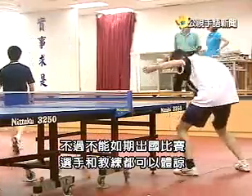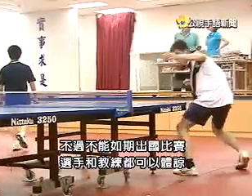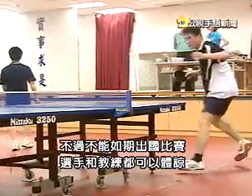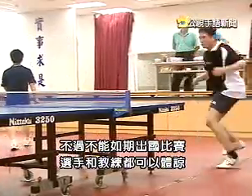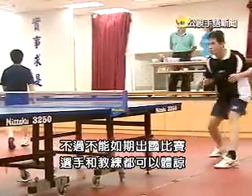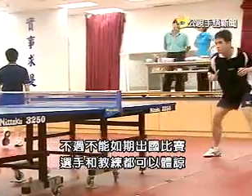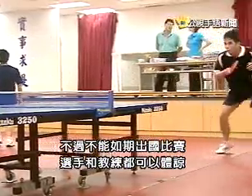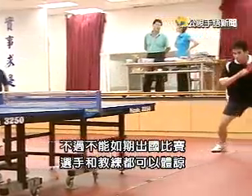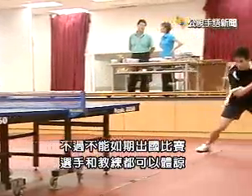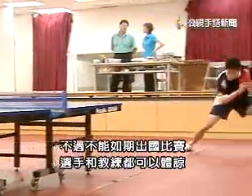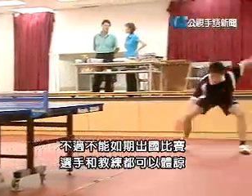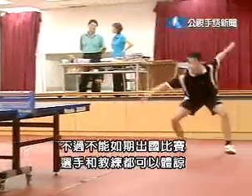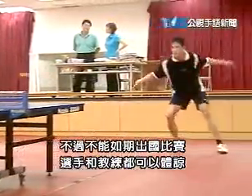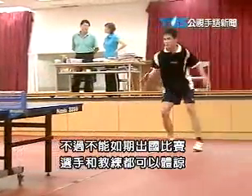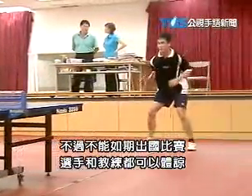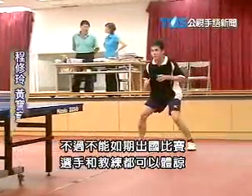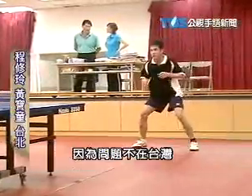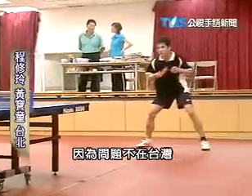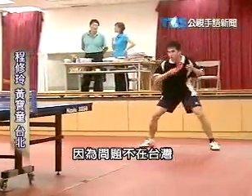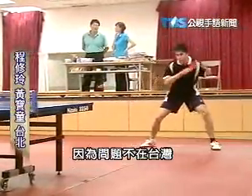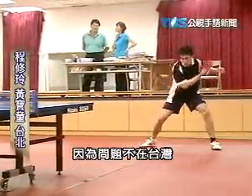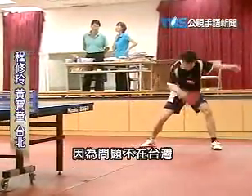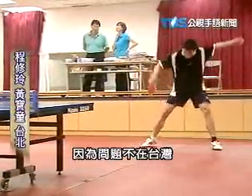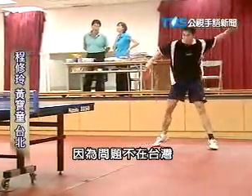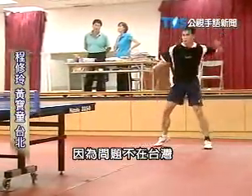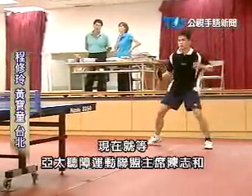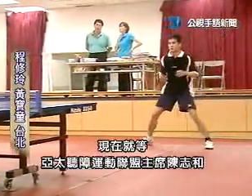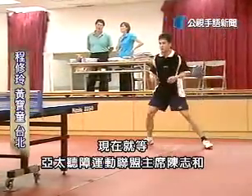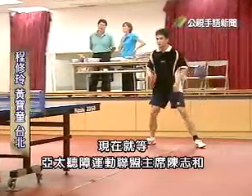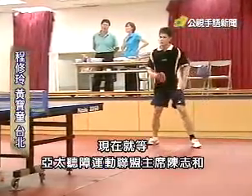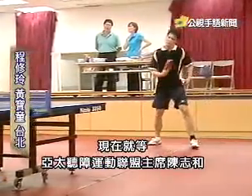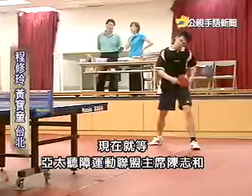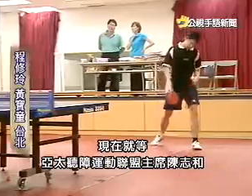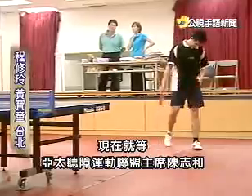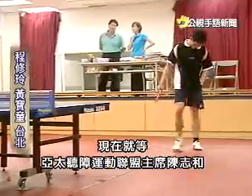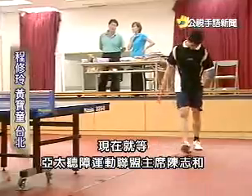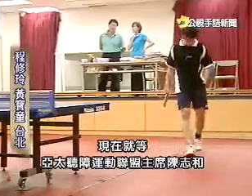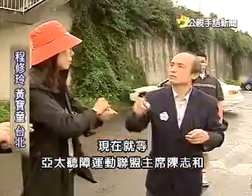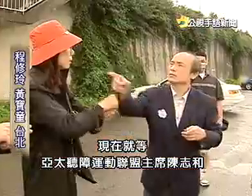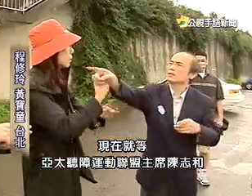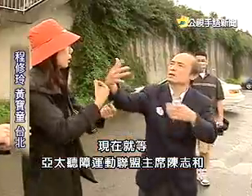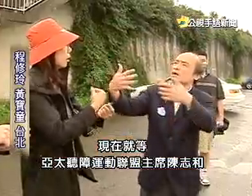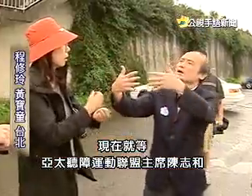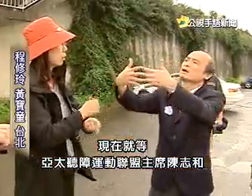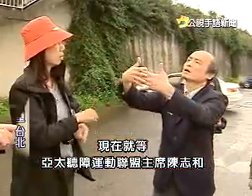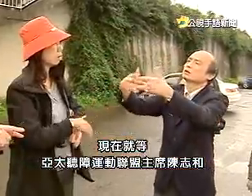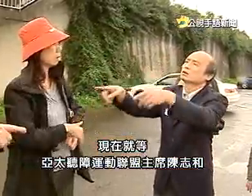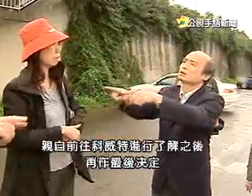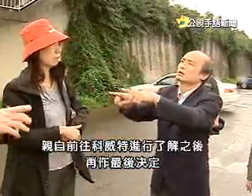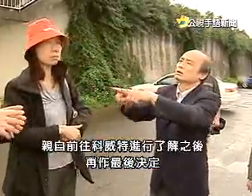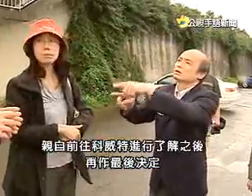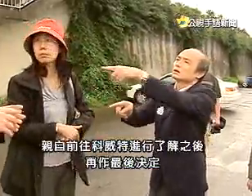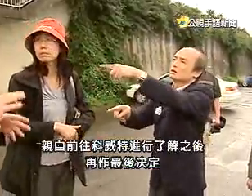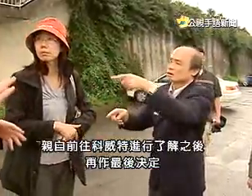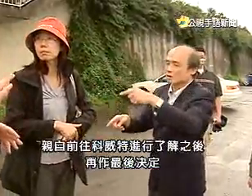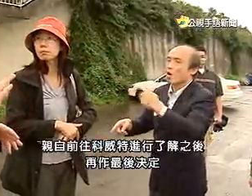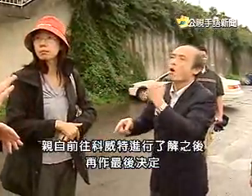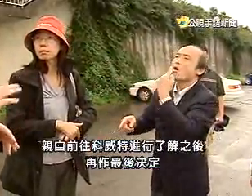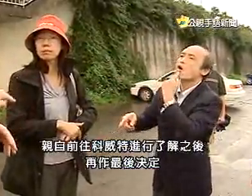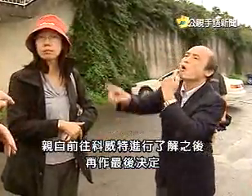手和教练都可以体谅，因为问题不在台湾，现在就等亚太听障运动联盟主席陈志和亲自前往科威特进行了解之